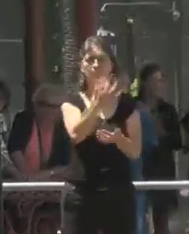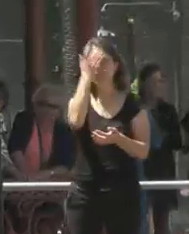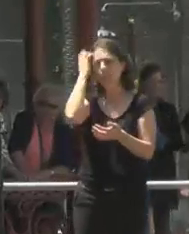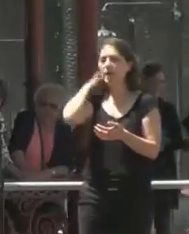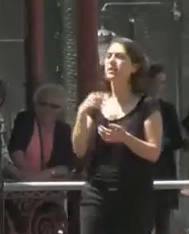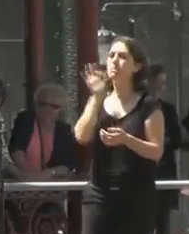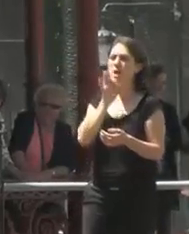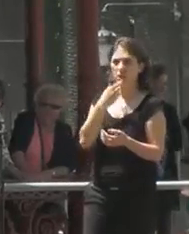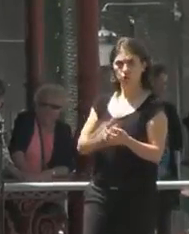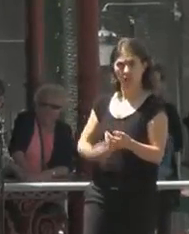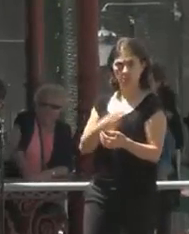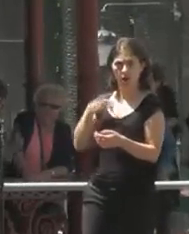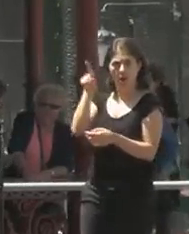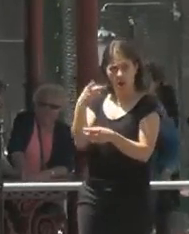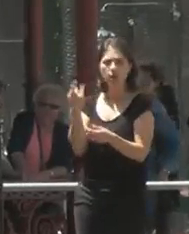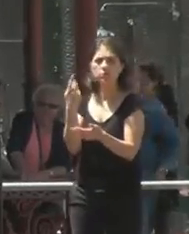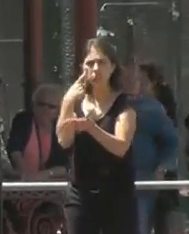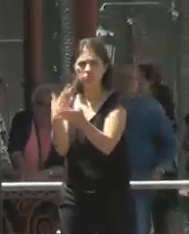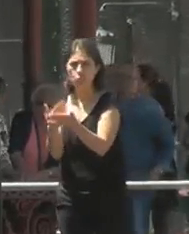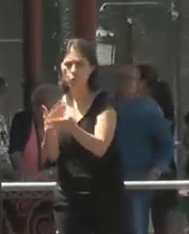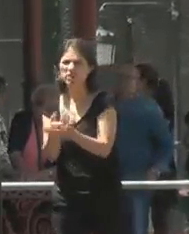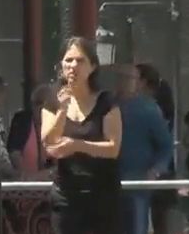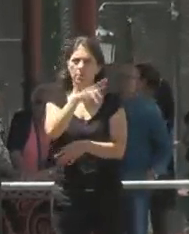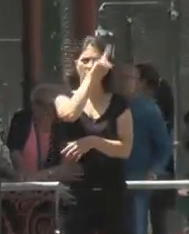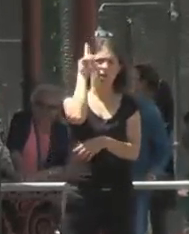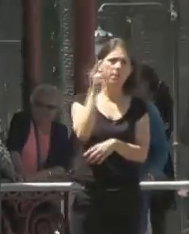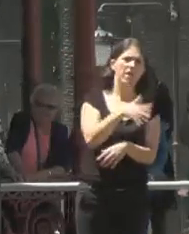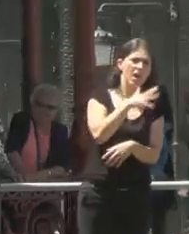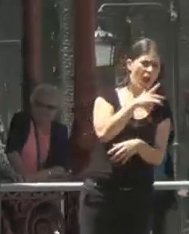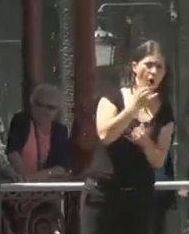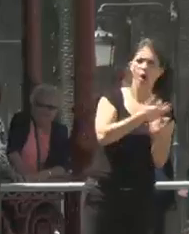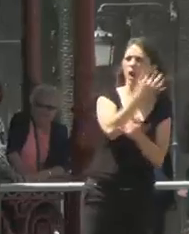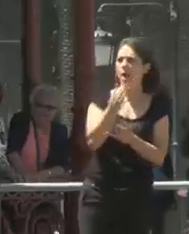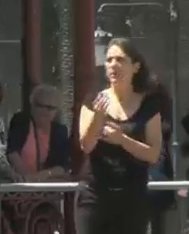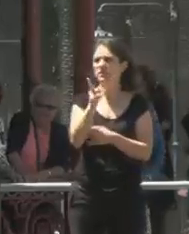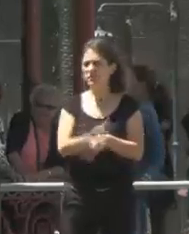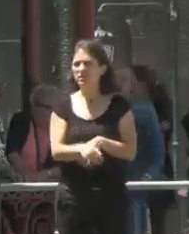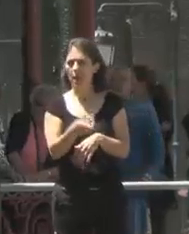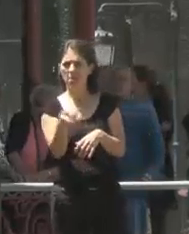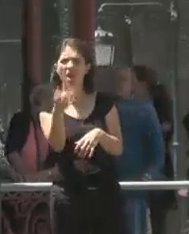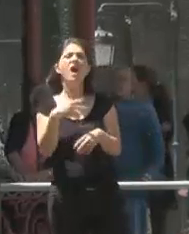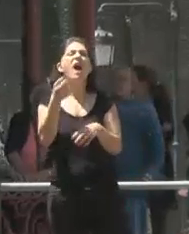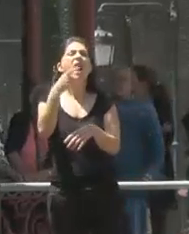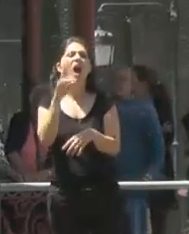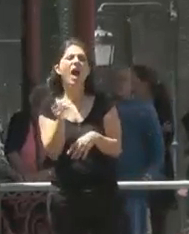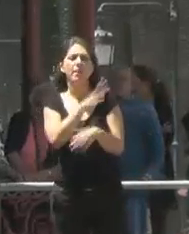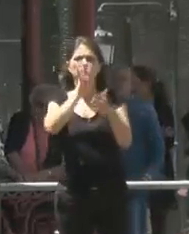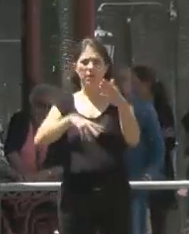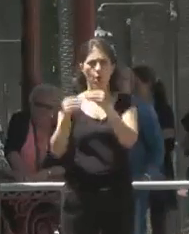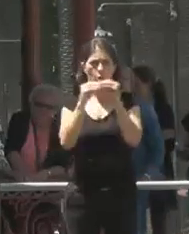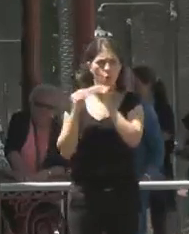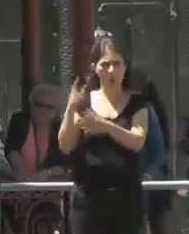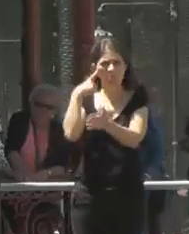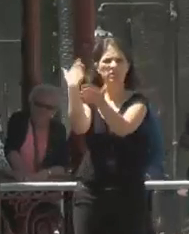e Martiño en Santiago, e o está demostrando ahora en Madrid e Manuela Carmena en Madrid, e o está demostrando Ada Colau e Barcelona Común